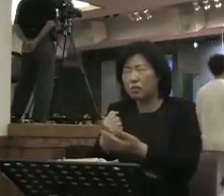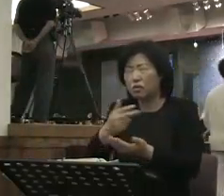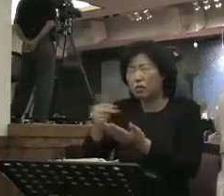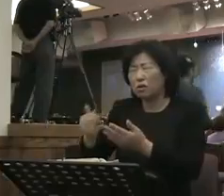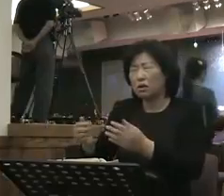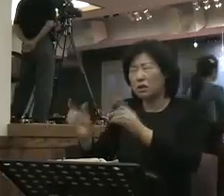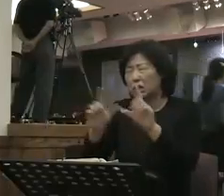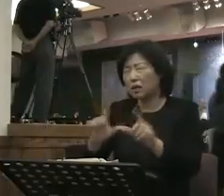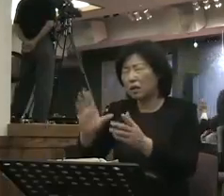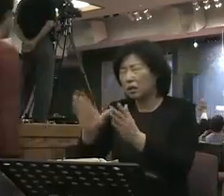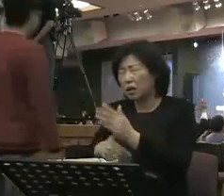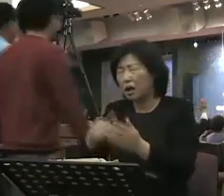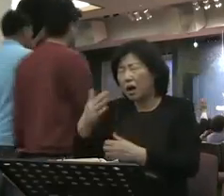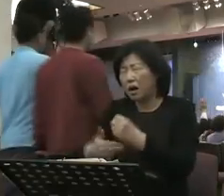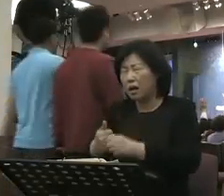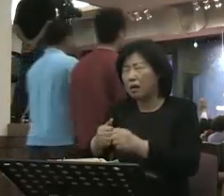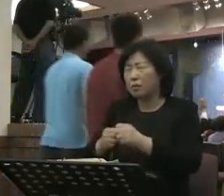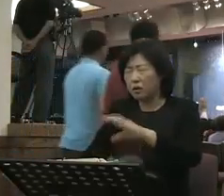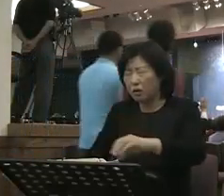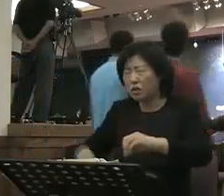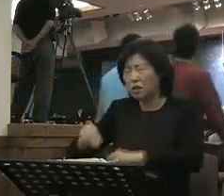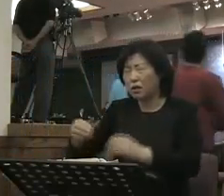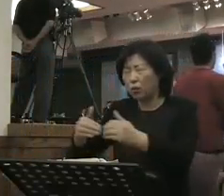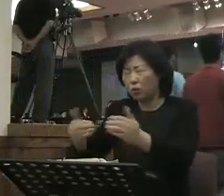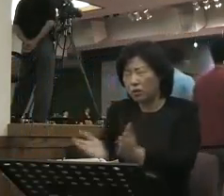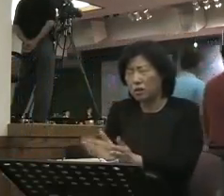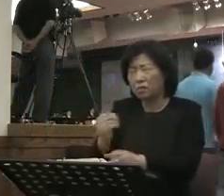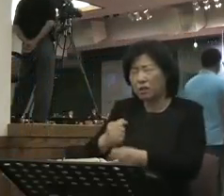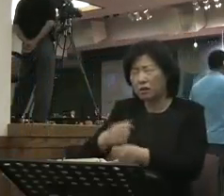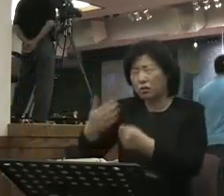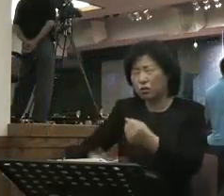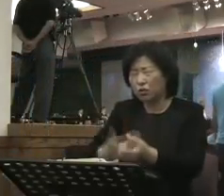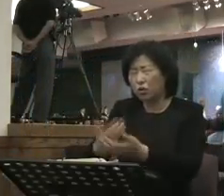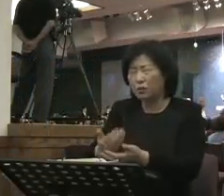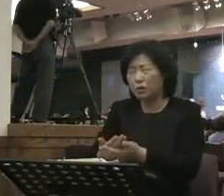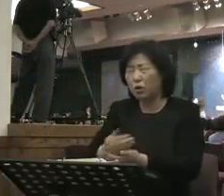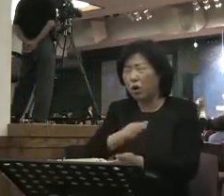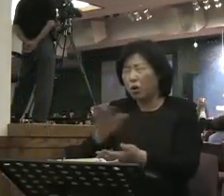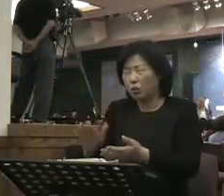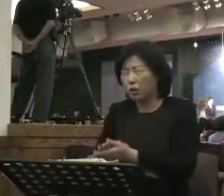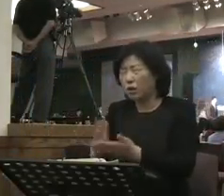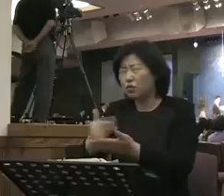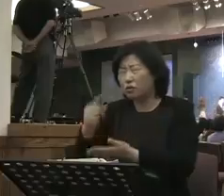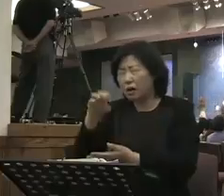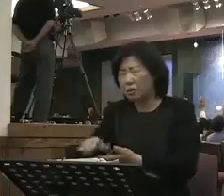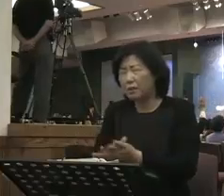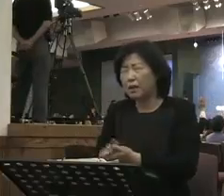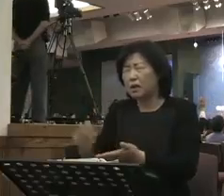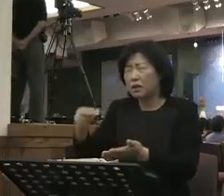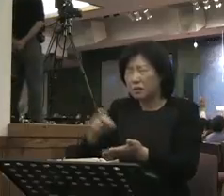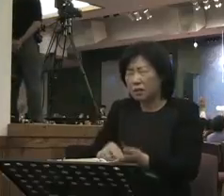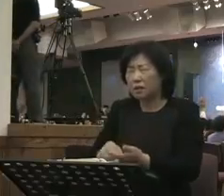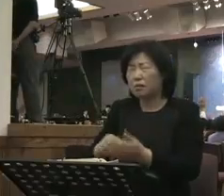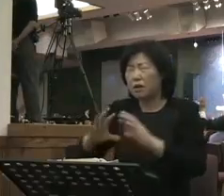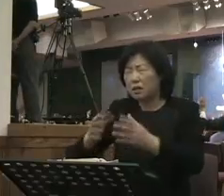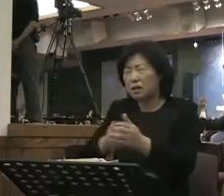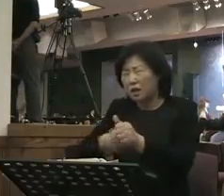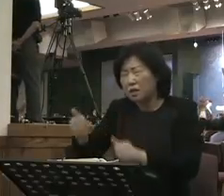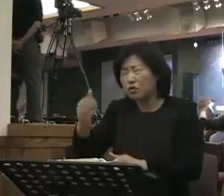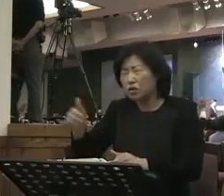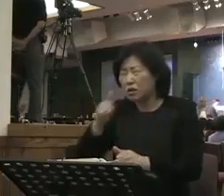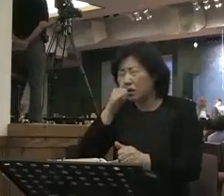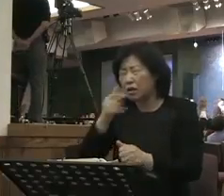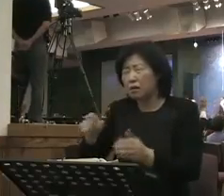때에 바벨탑이 올라가고 있는 이때에 우리에게 새로운 복음의 언어를 주시옵소서. 세상을 정말 고칠